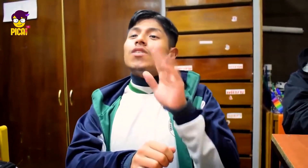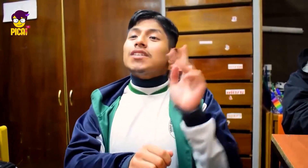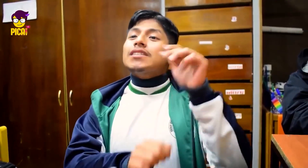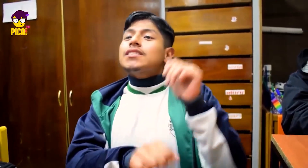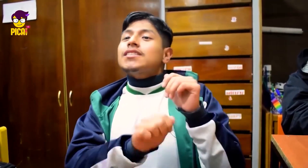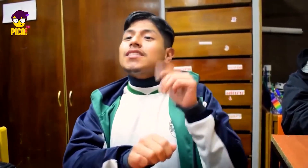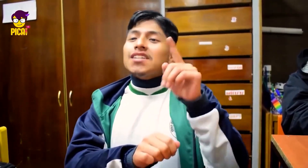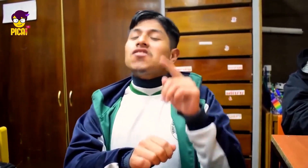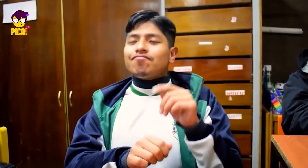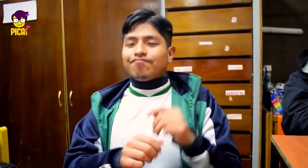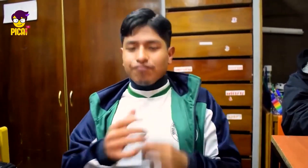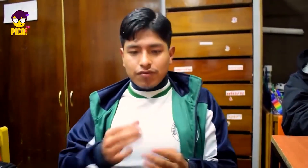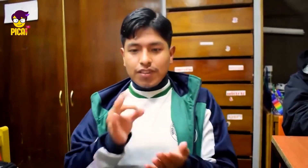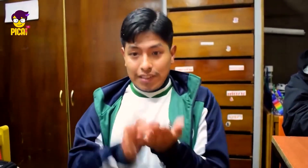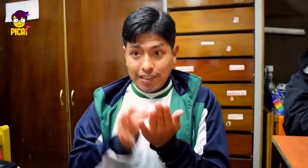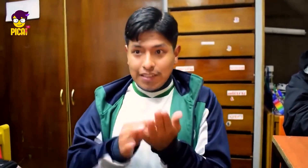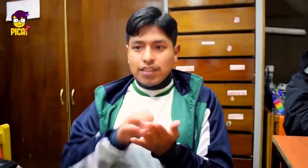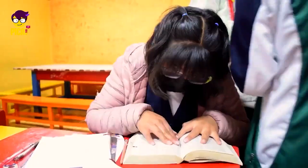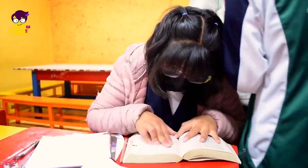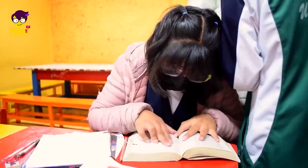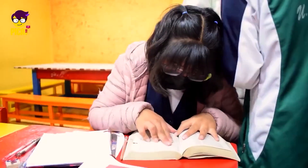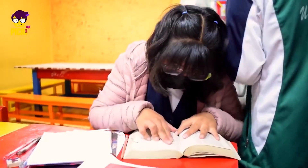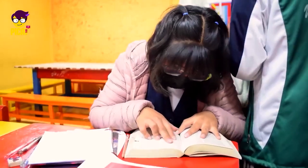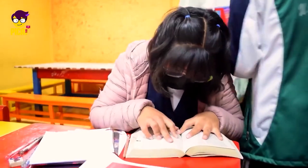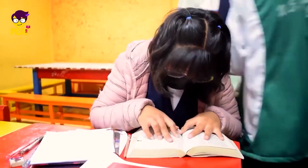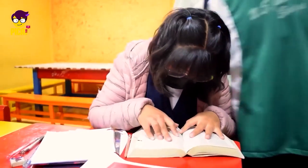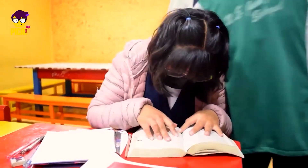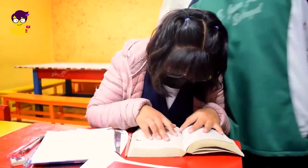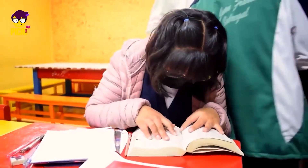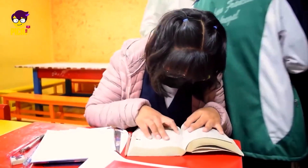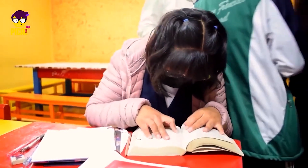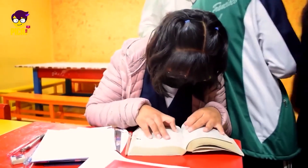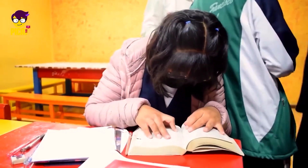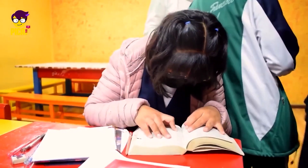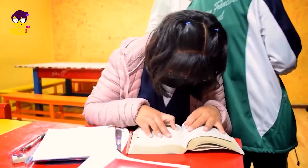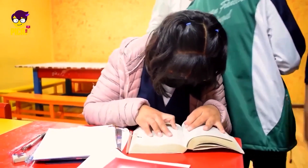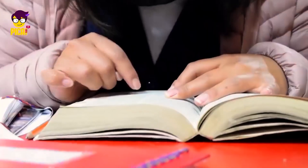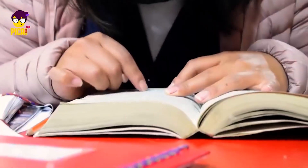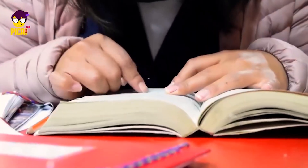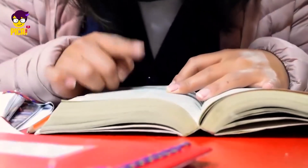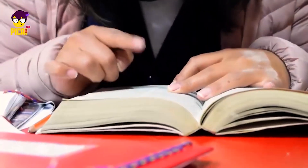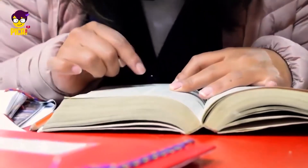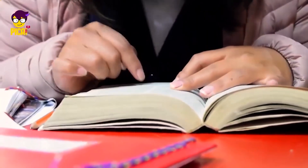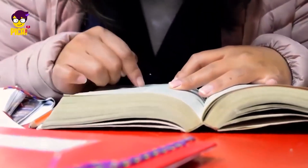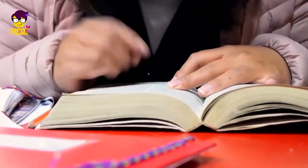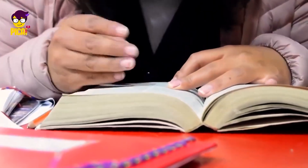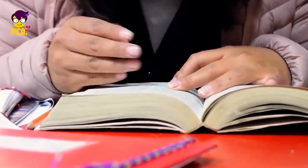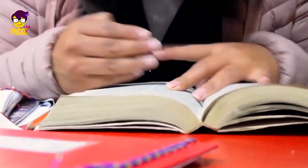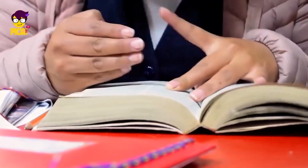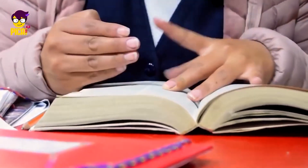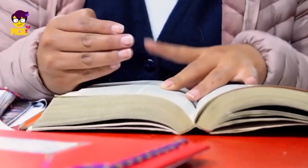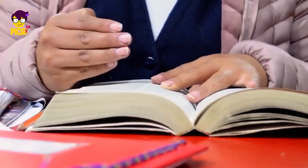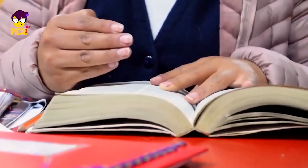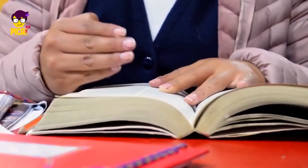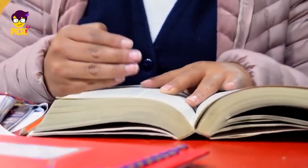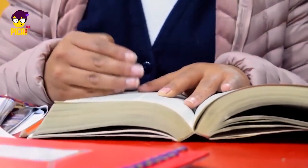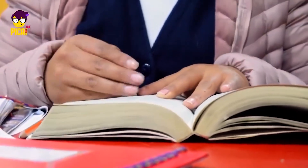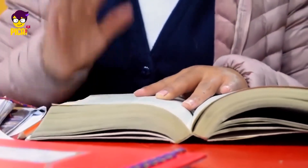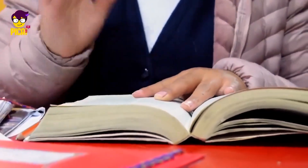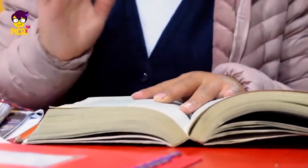decirle que soy sordo y que quiero bajar. Para mí es difícil entender matemáticas o inglés,